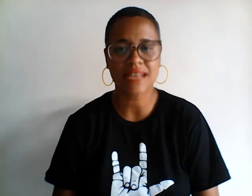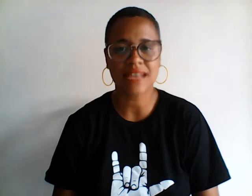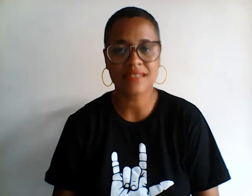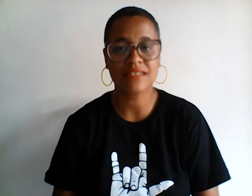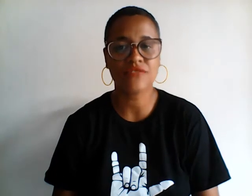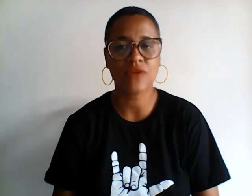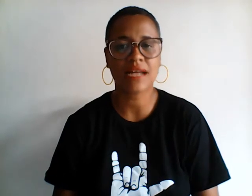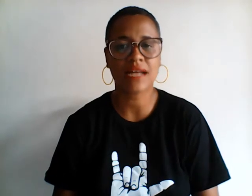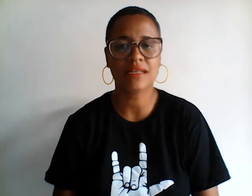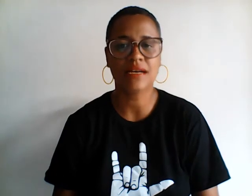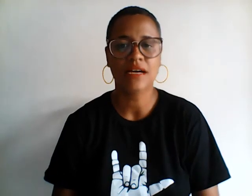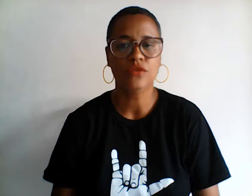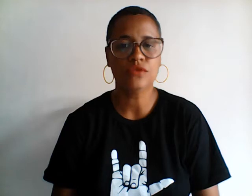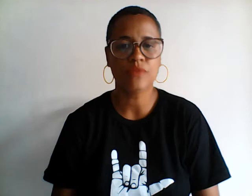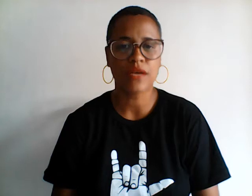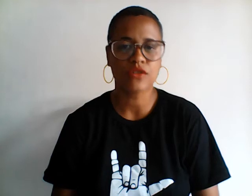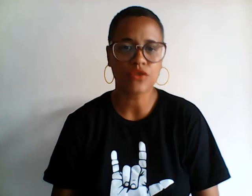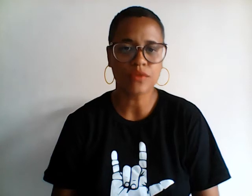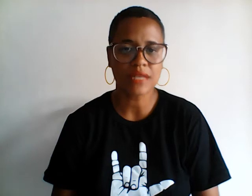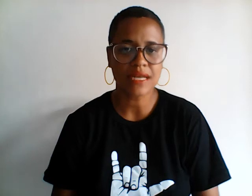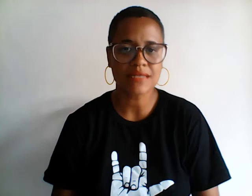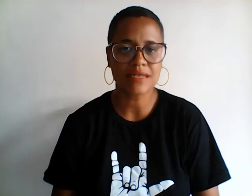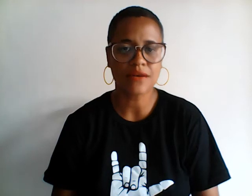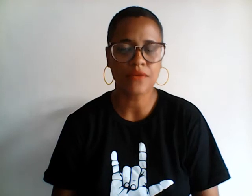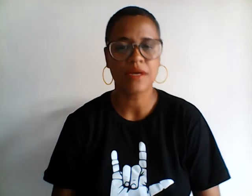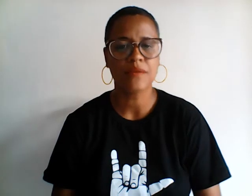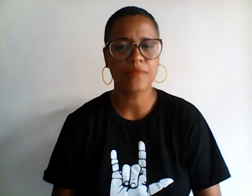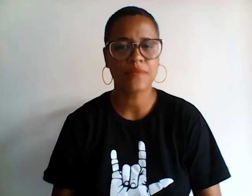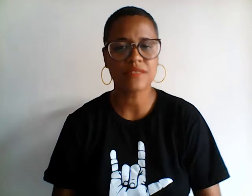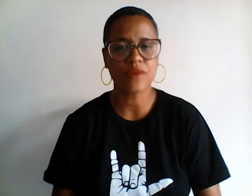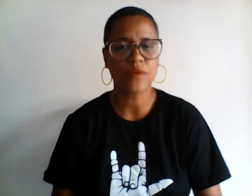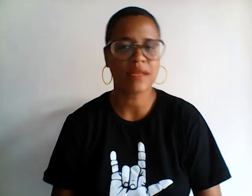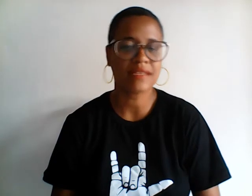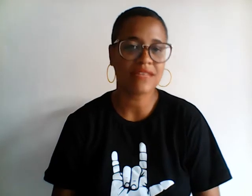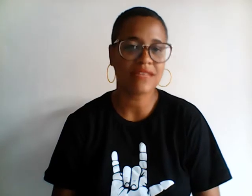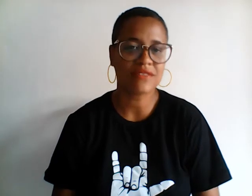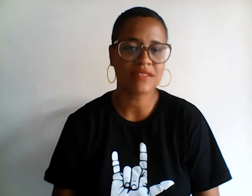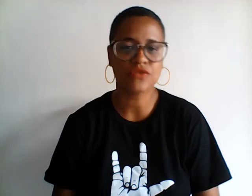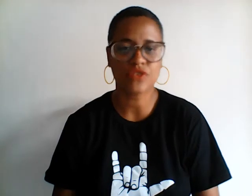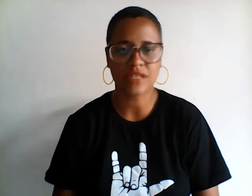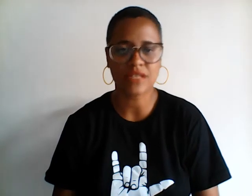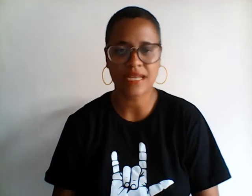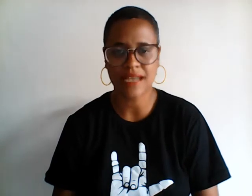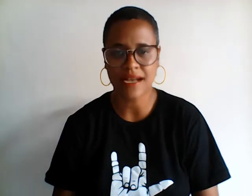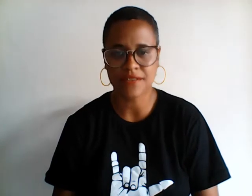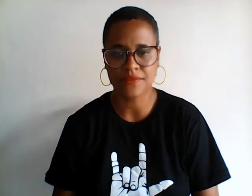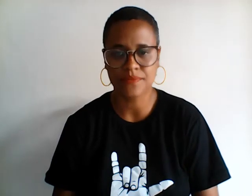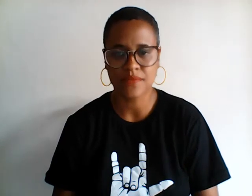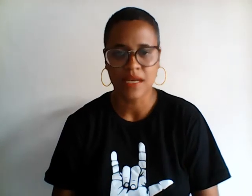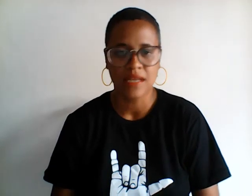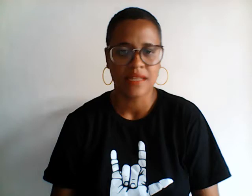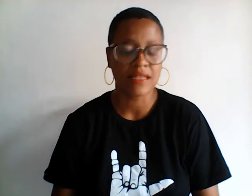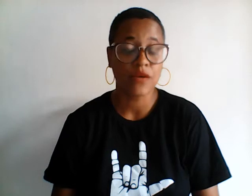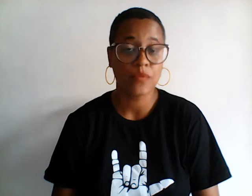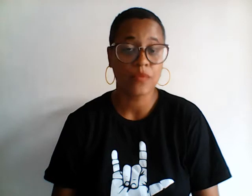áreas e divulgada nos meios de comunicação, principalmente televisão, jornais e rádio, né? Então, por